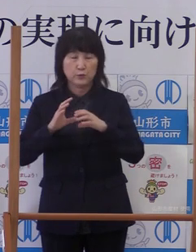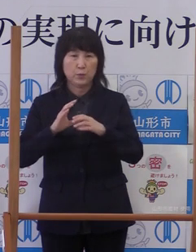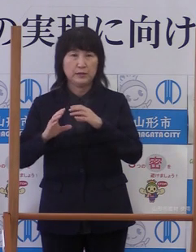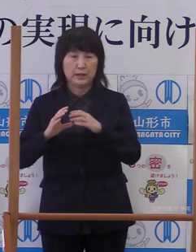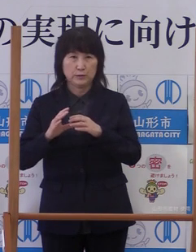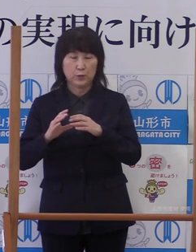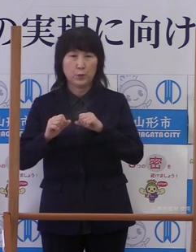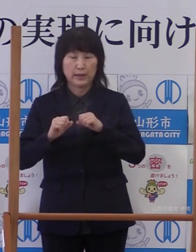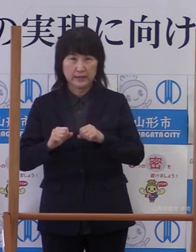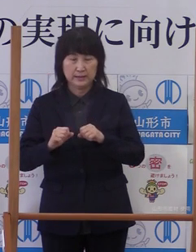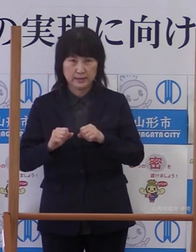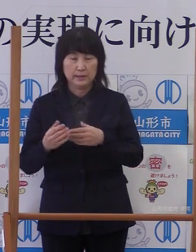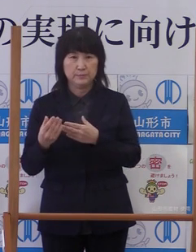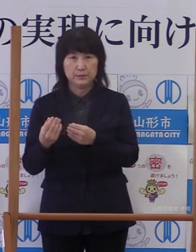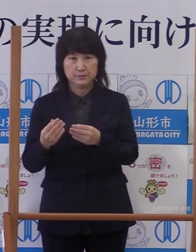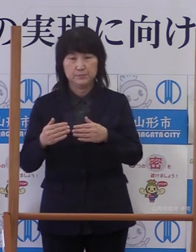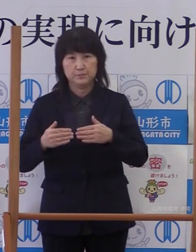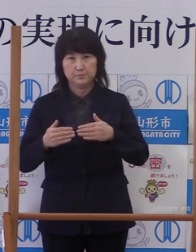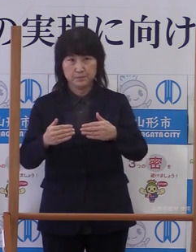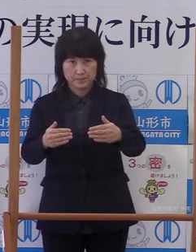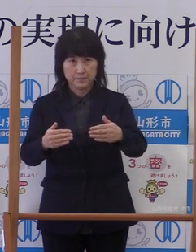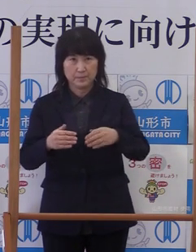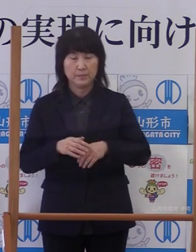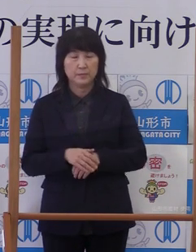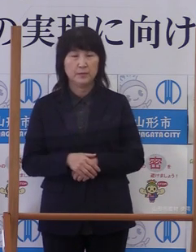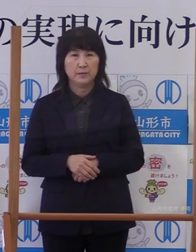ながら着実に進めてまいります。